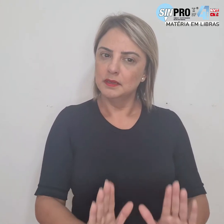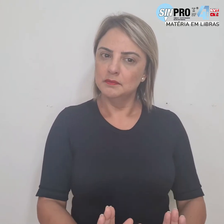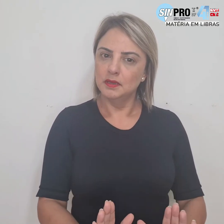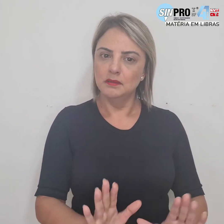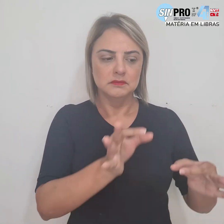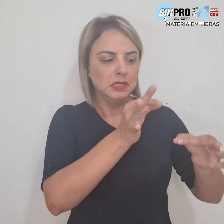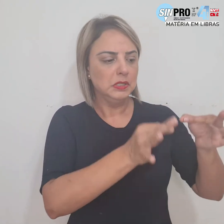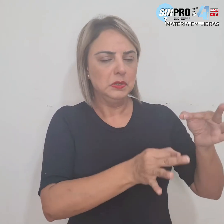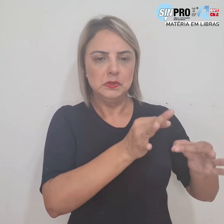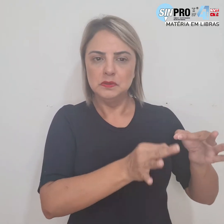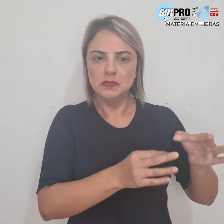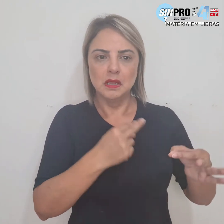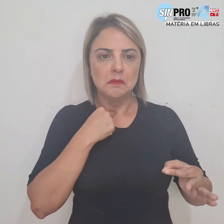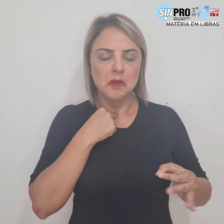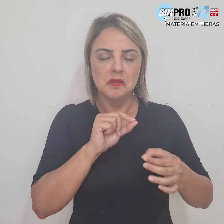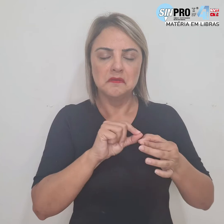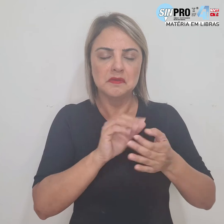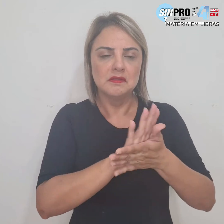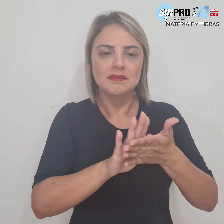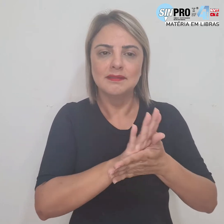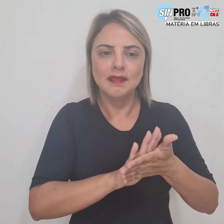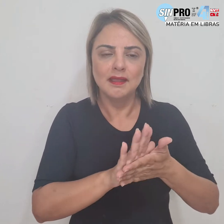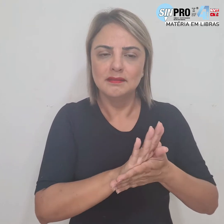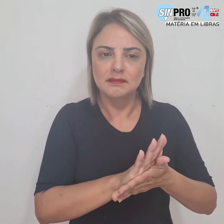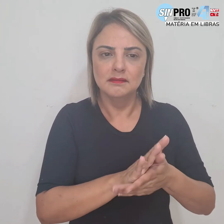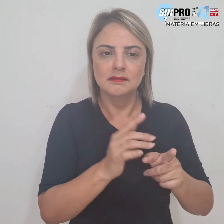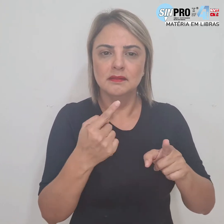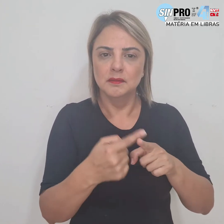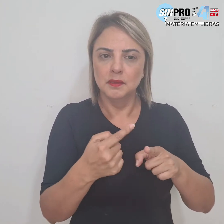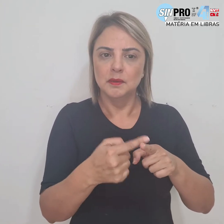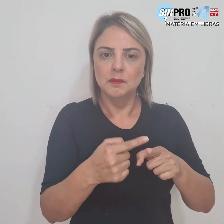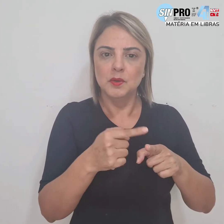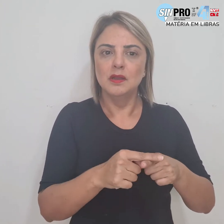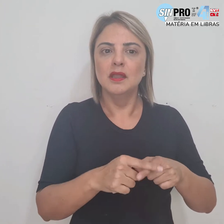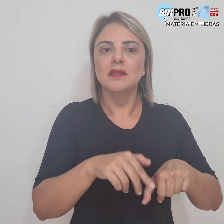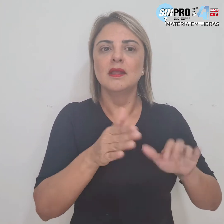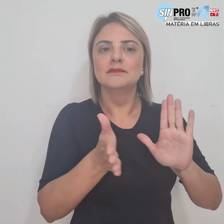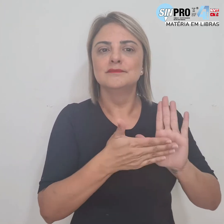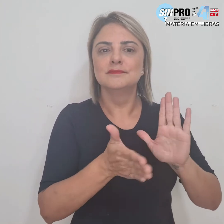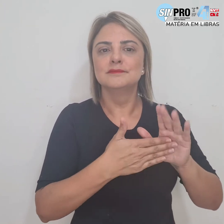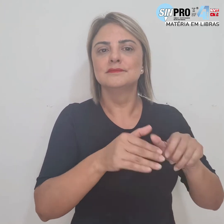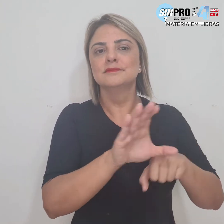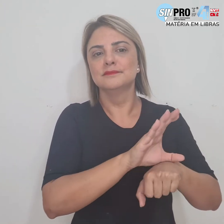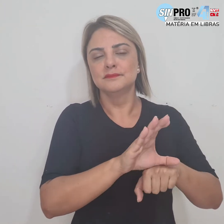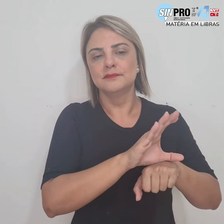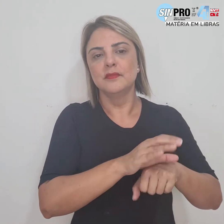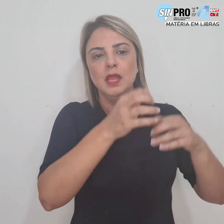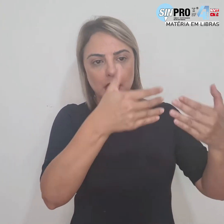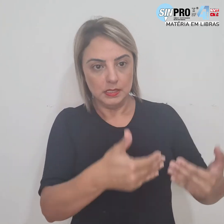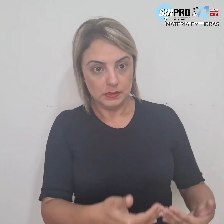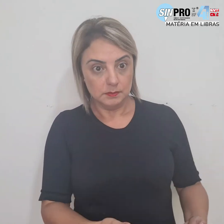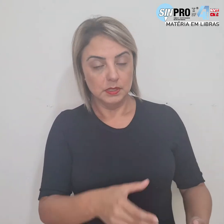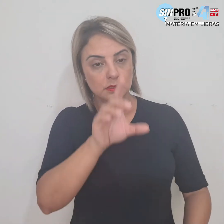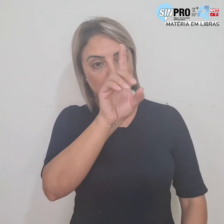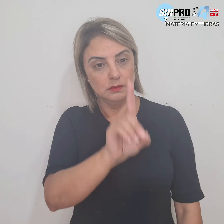e o judiciário sequer poderá contestar, porque estará na Constituição, diz o diretor do